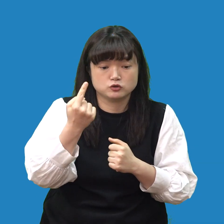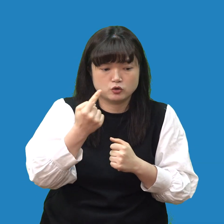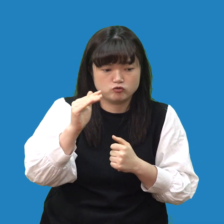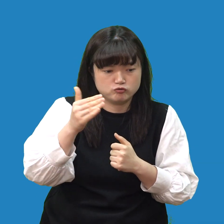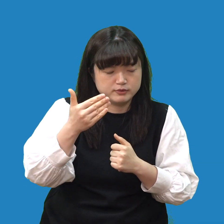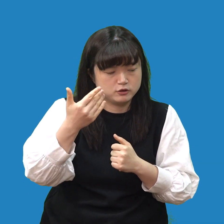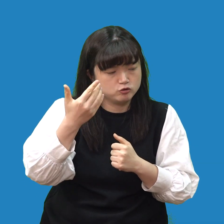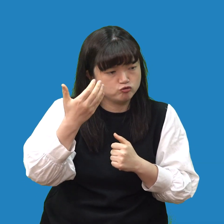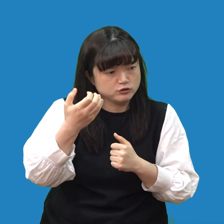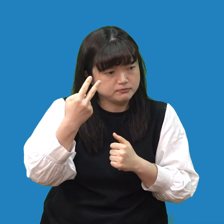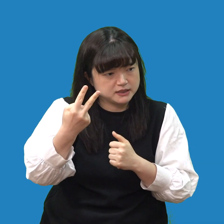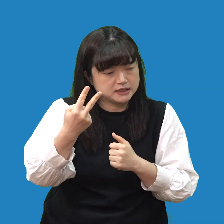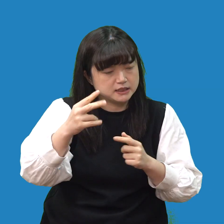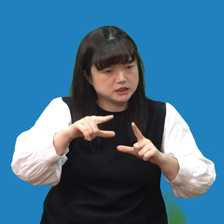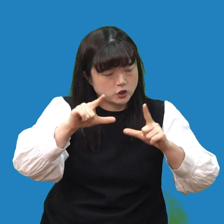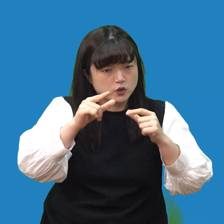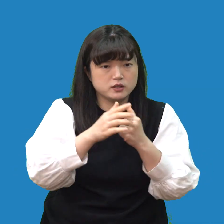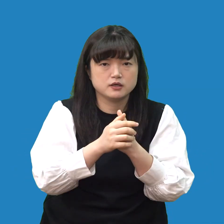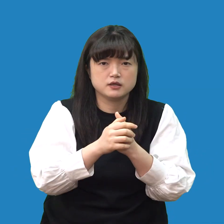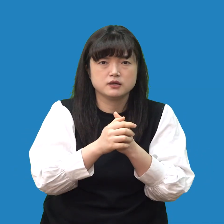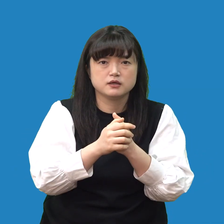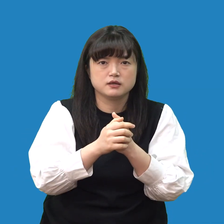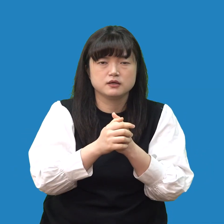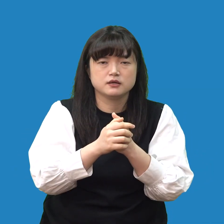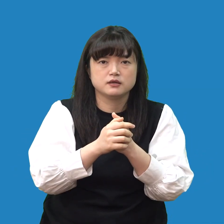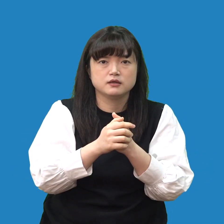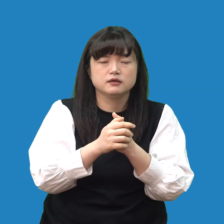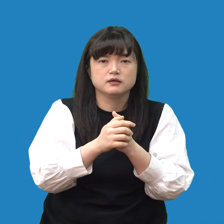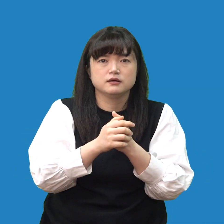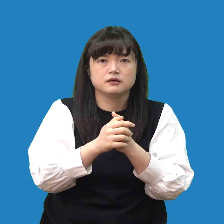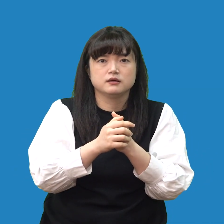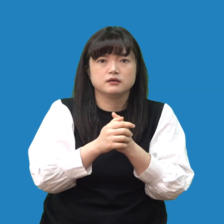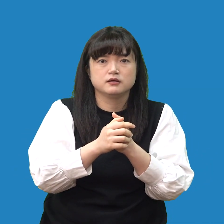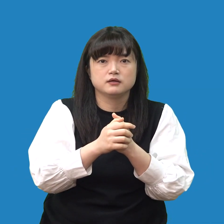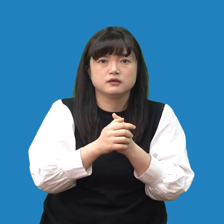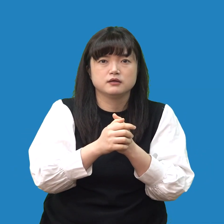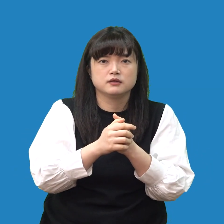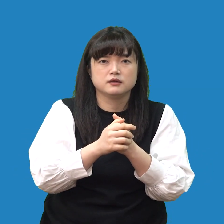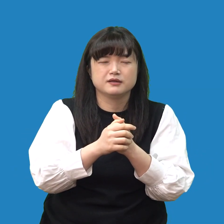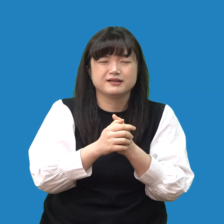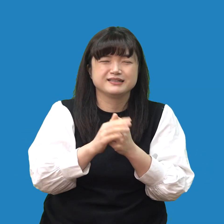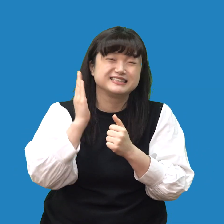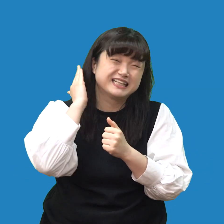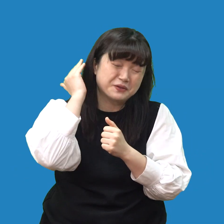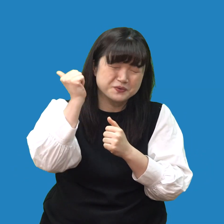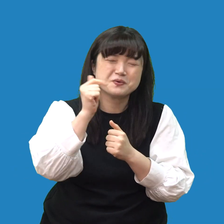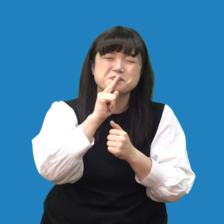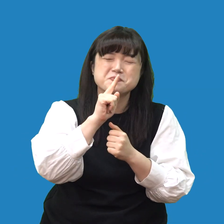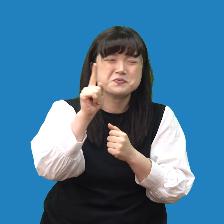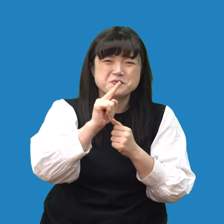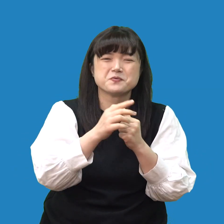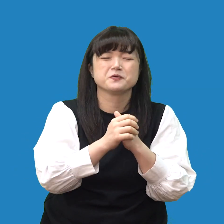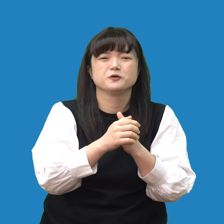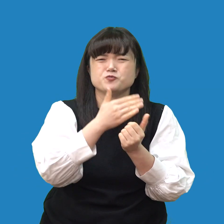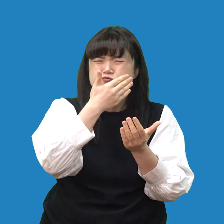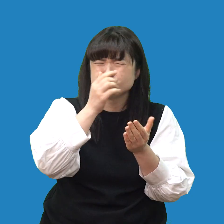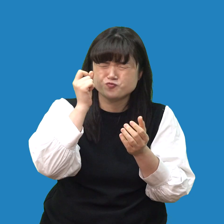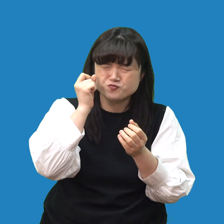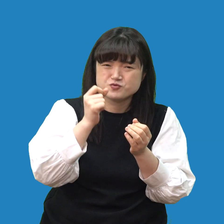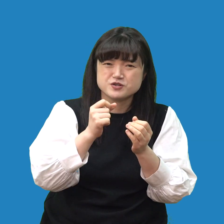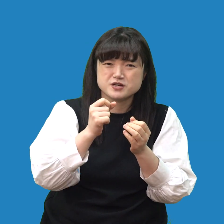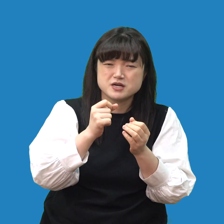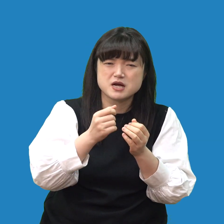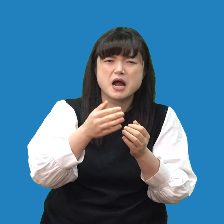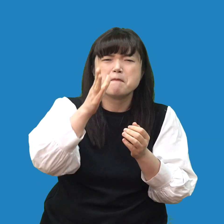1992년에 빌 클린턴이 미국 대선 캠페인에서 사용했던 이제는 다 알려진 유명한 문구가 있지 않습니까?